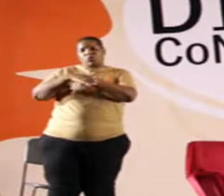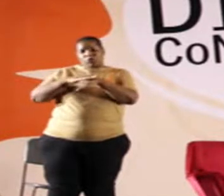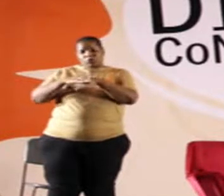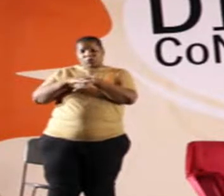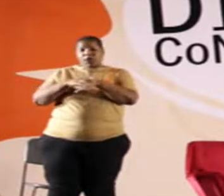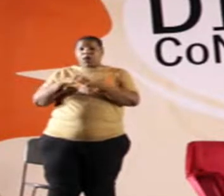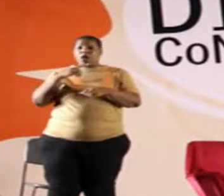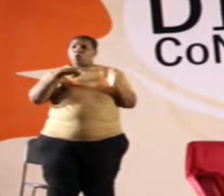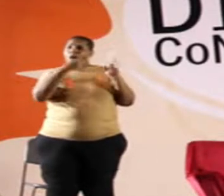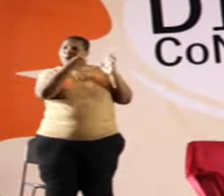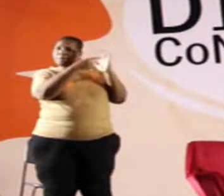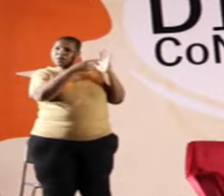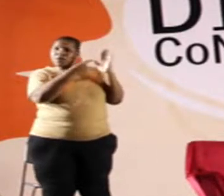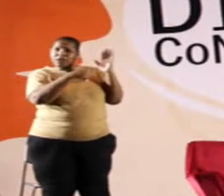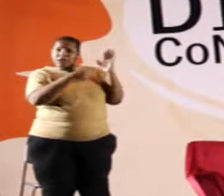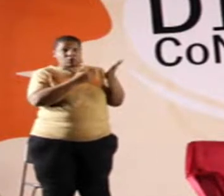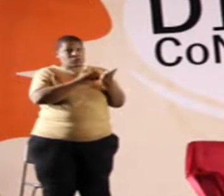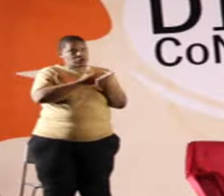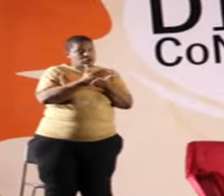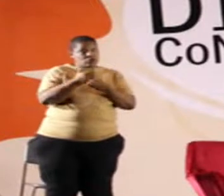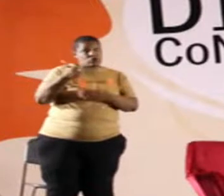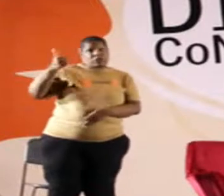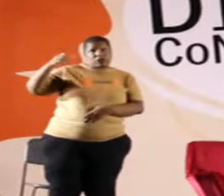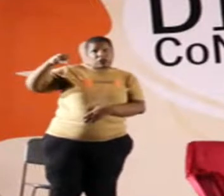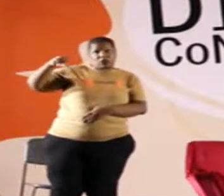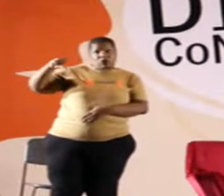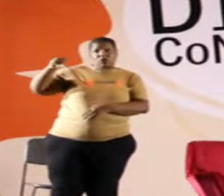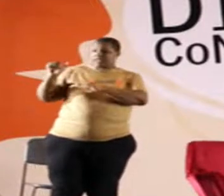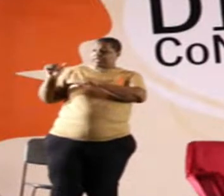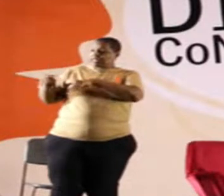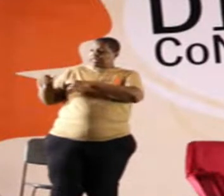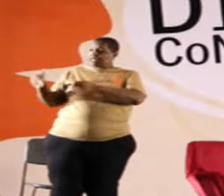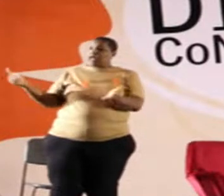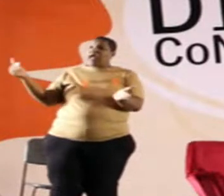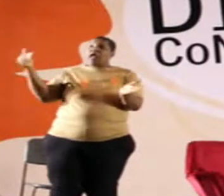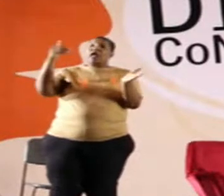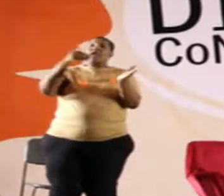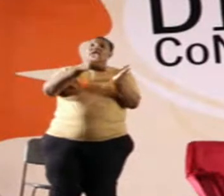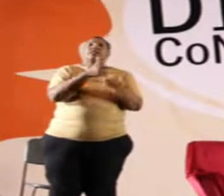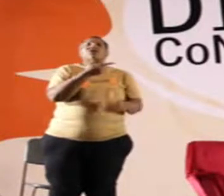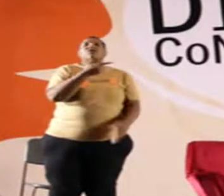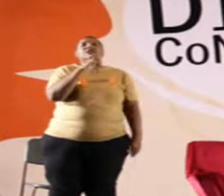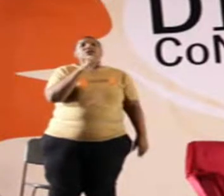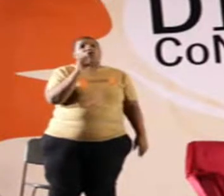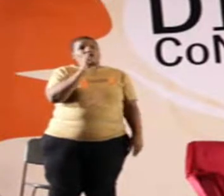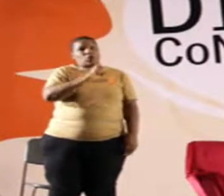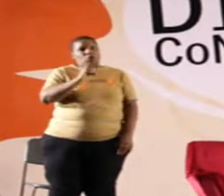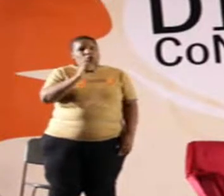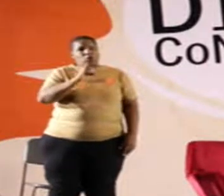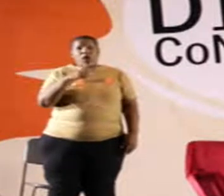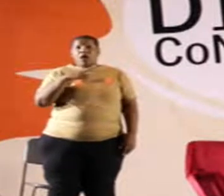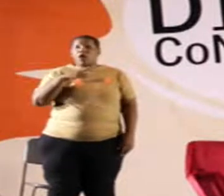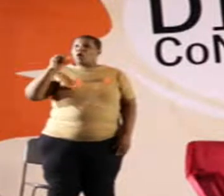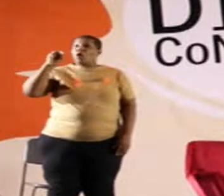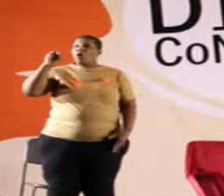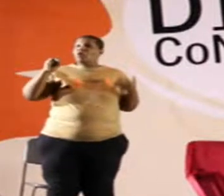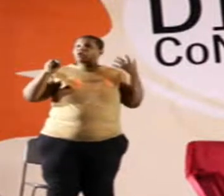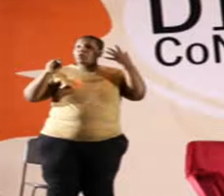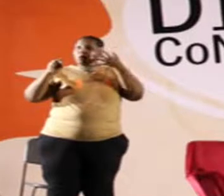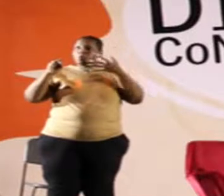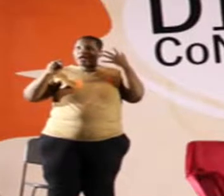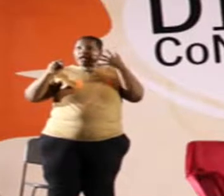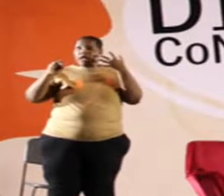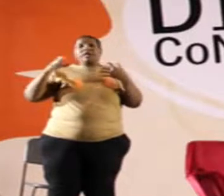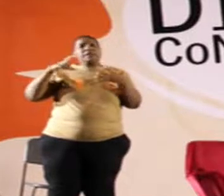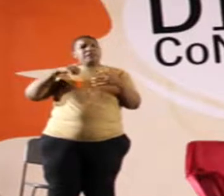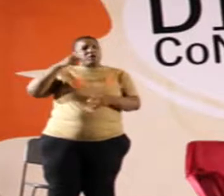Uma programação iniciada em 19 de setembro e que irá até o dia 25 de outubro, com 8 palestras proferidas